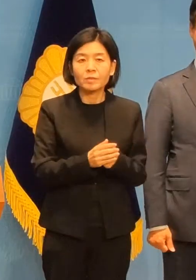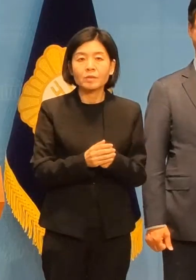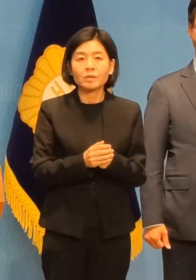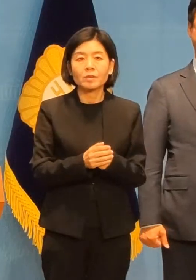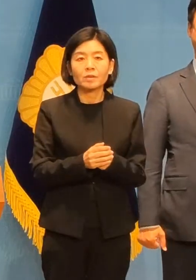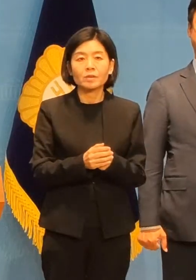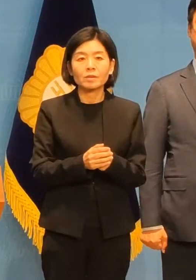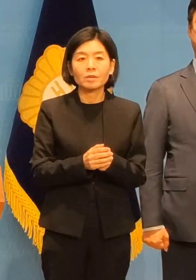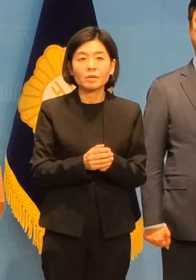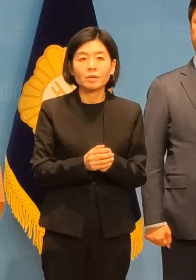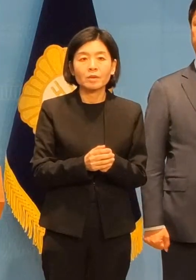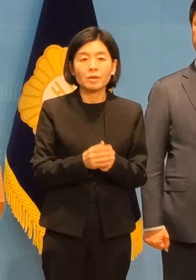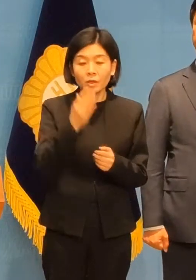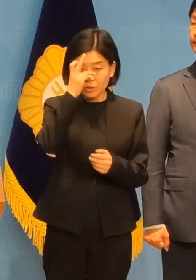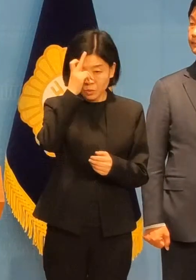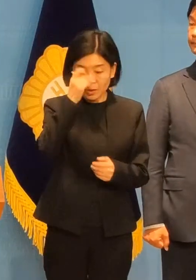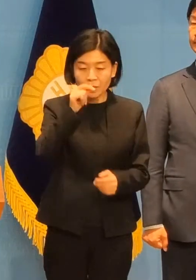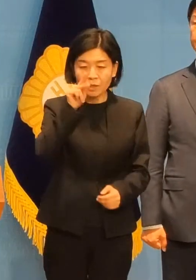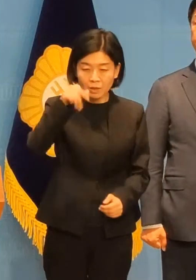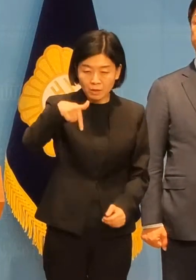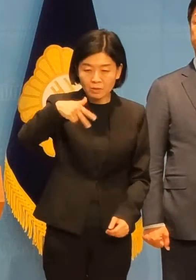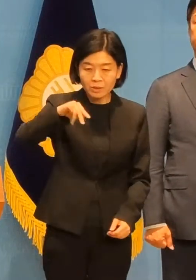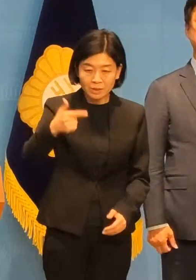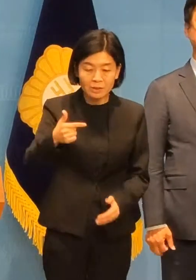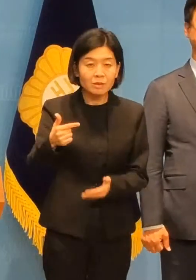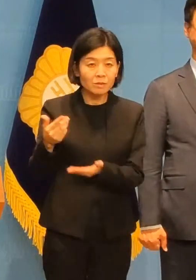무소속 최혁진 위원님 참석하셨습니다.